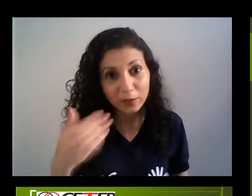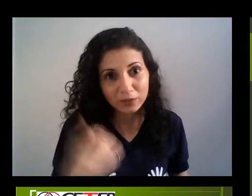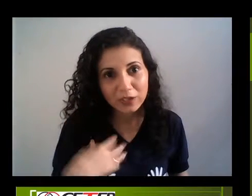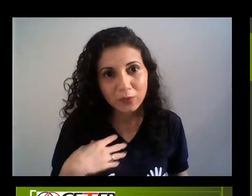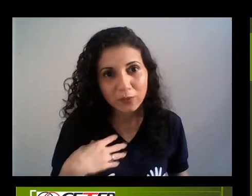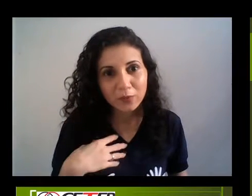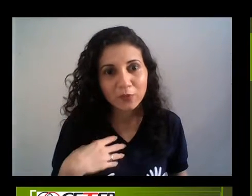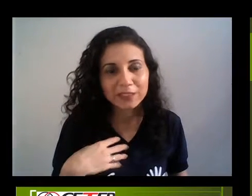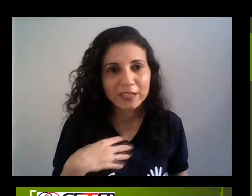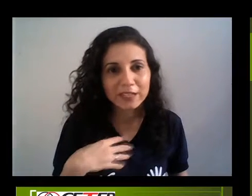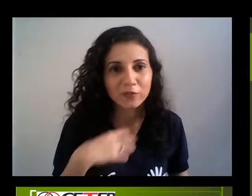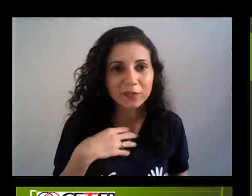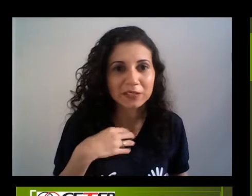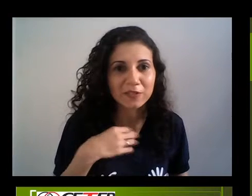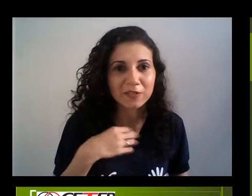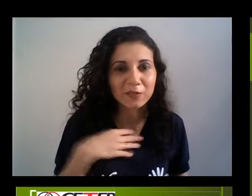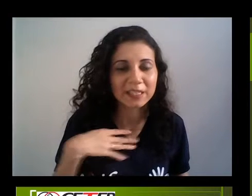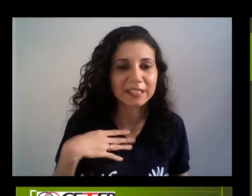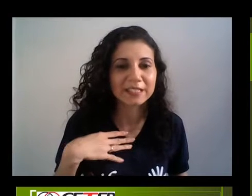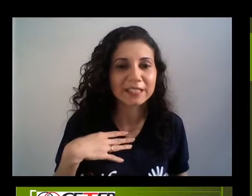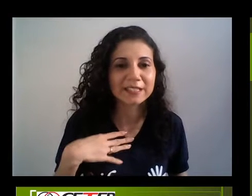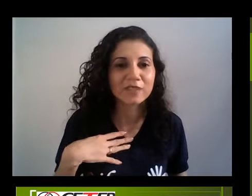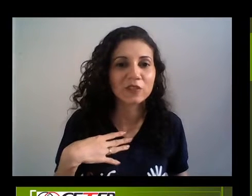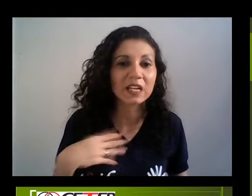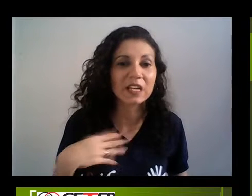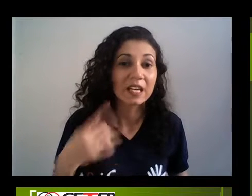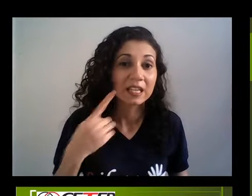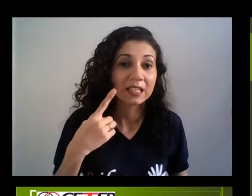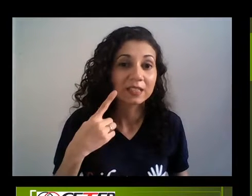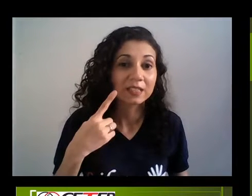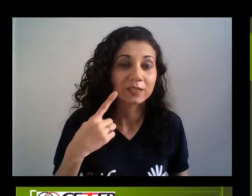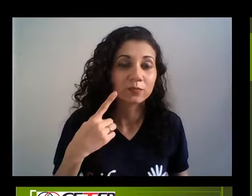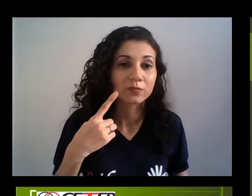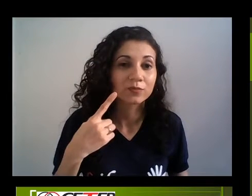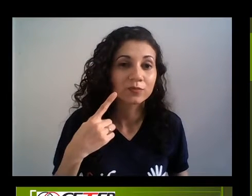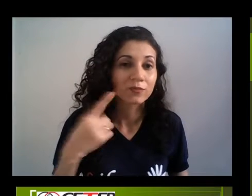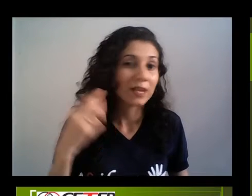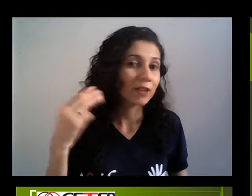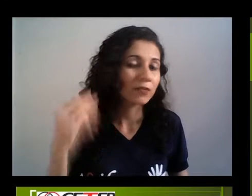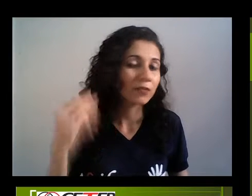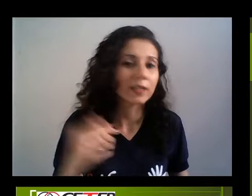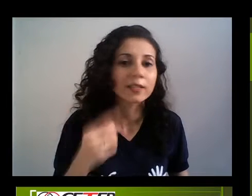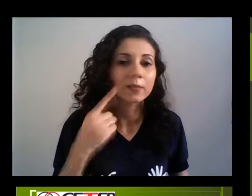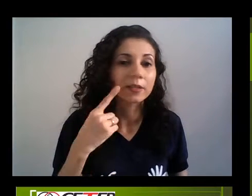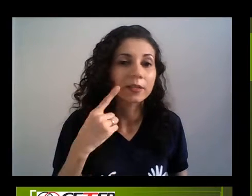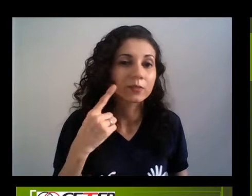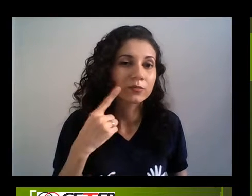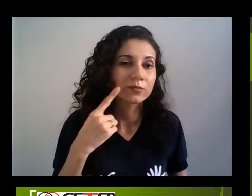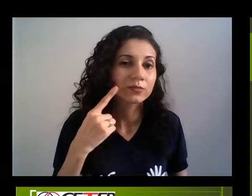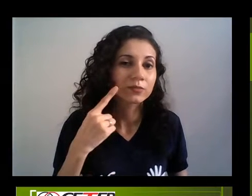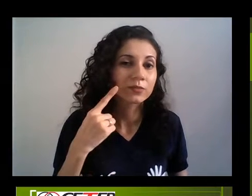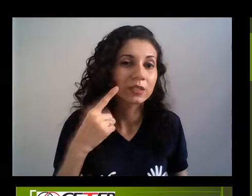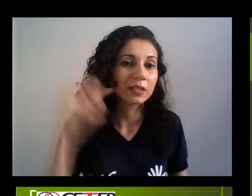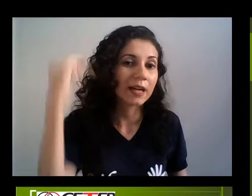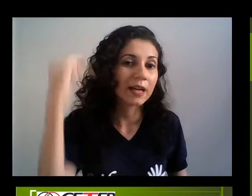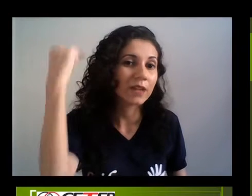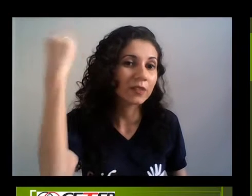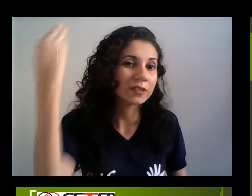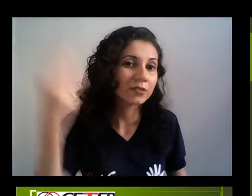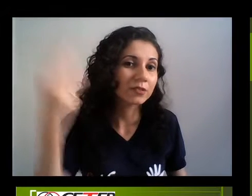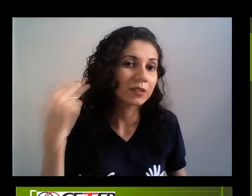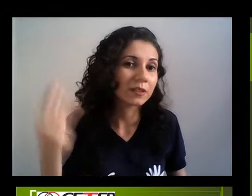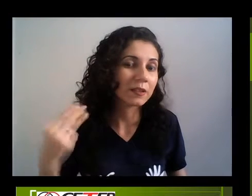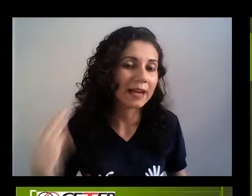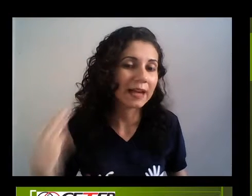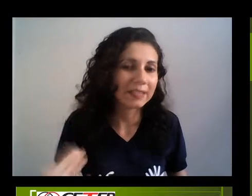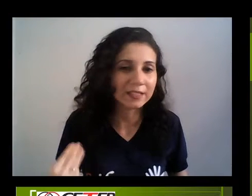meu sinal, como escreve o meu sinal, como é que escreve, né? Que é assim. Eu nem falei, né? Peraí. Que aí faz